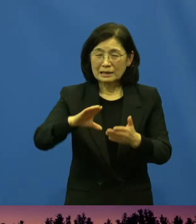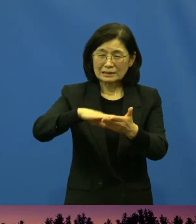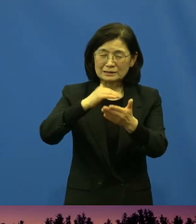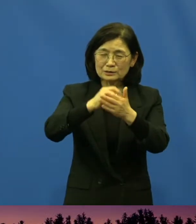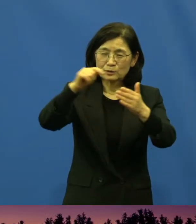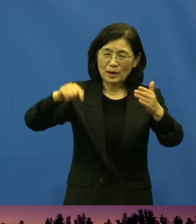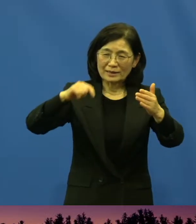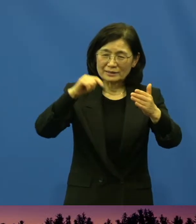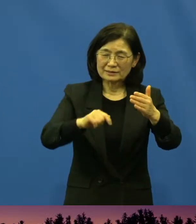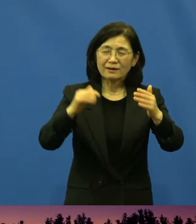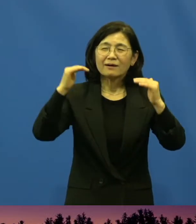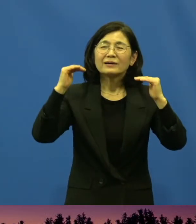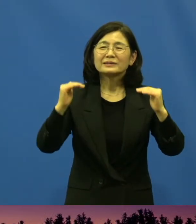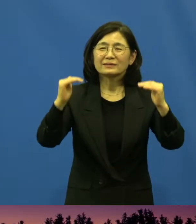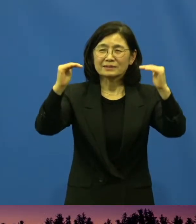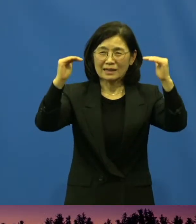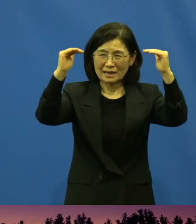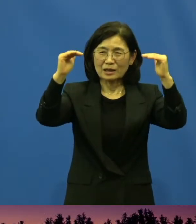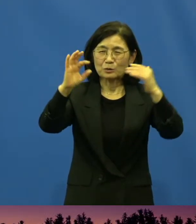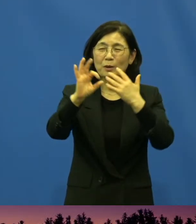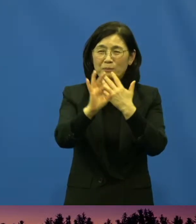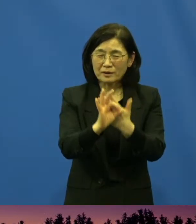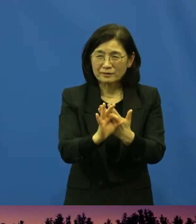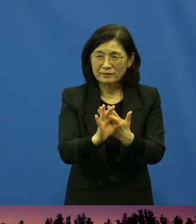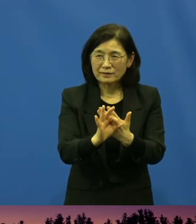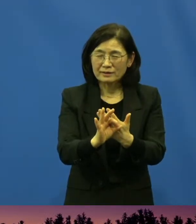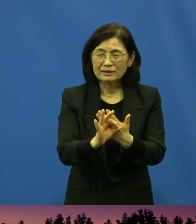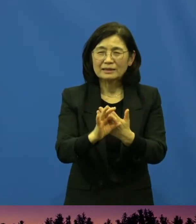마음이 원하면 몸도 따라가야죠.